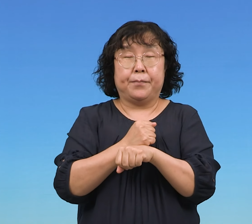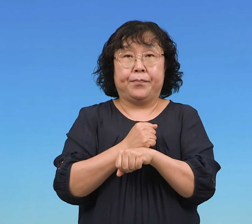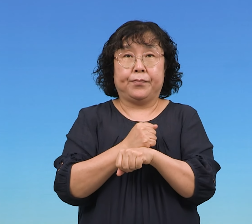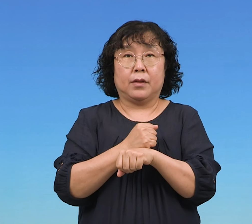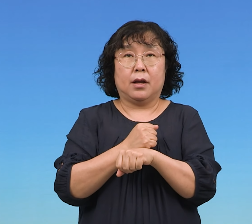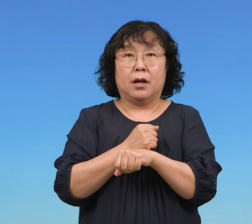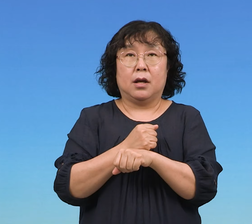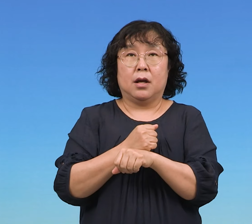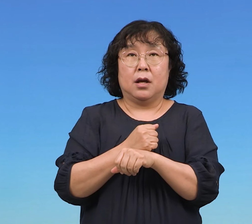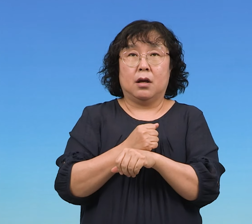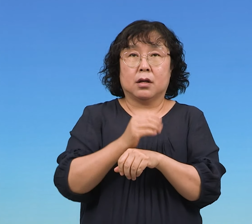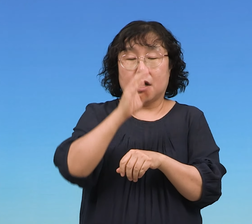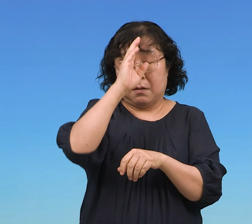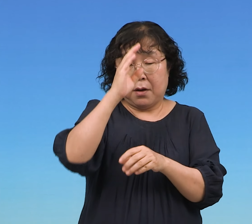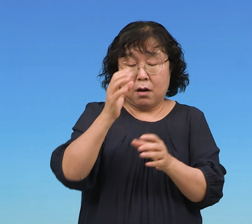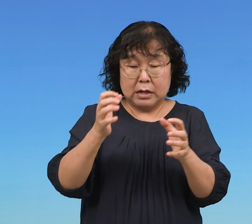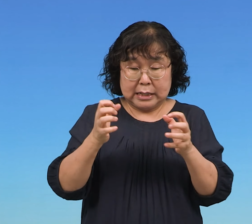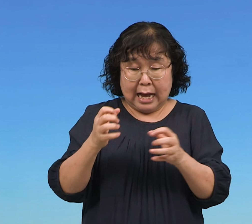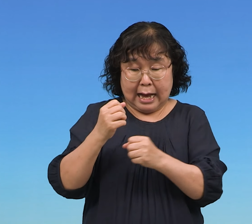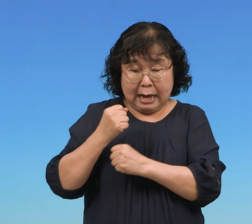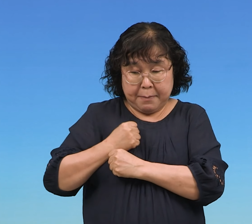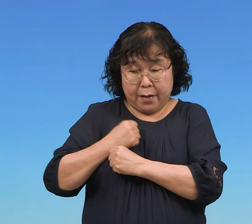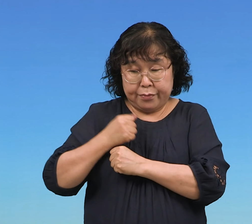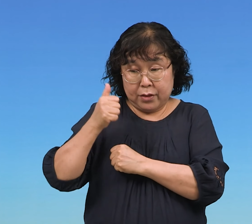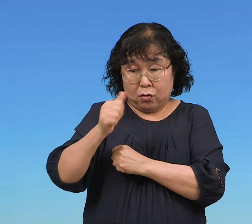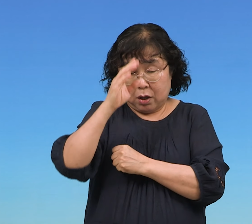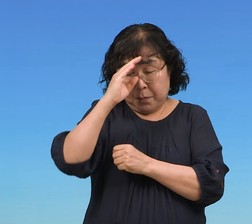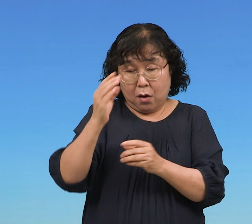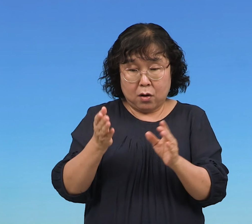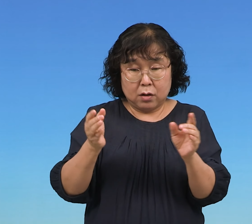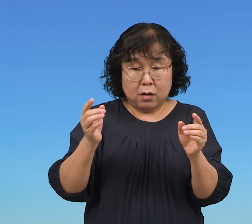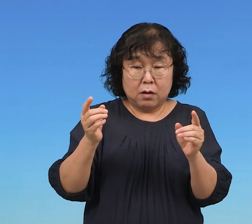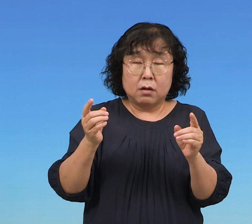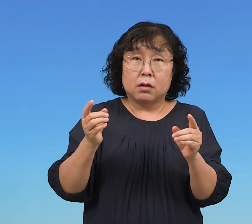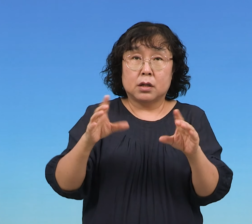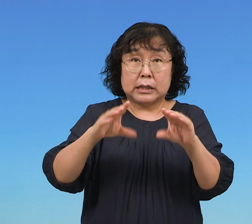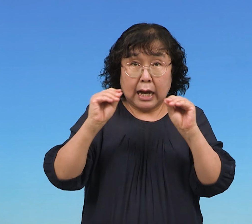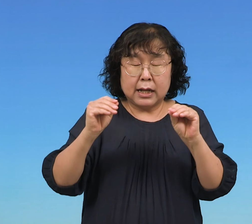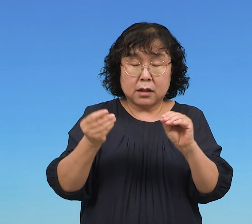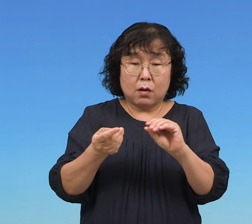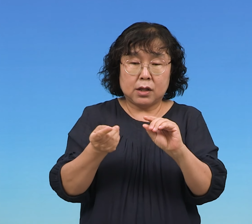인해 가지고 나만 장군이 새로운 인생을 살게 되는 거 아닙니까?